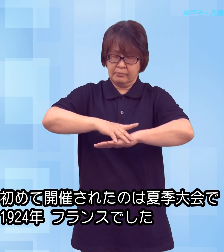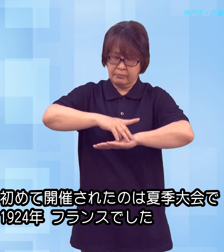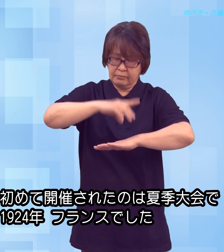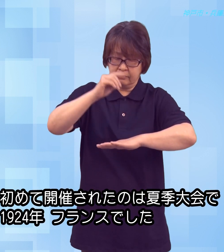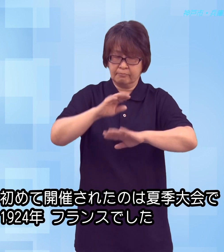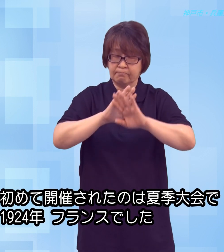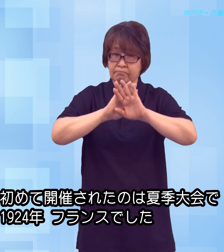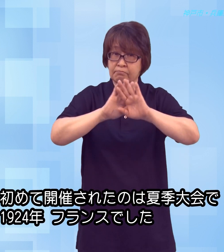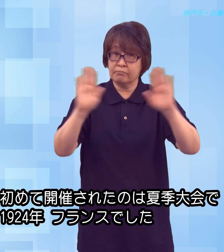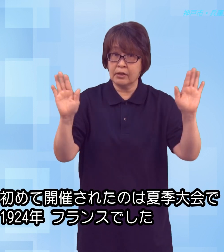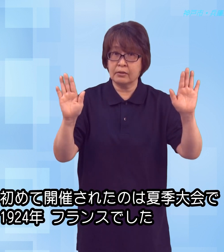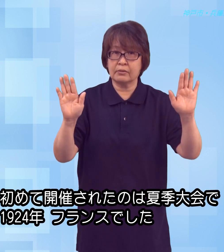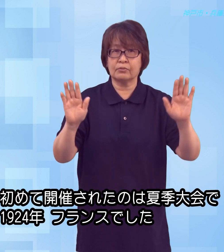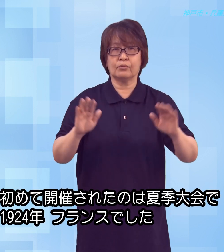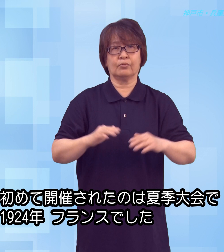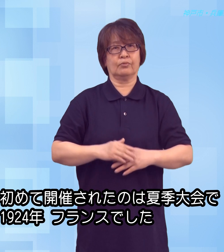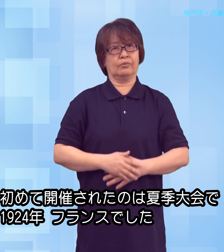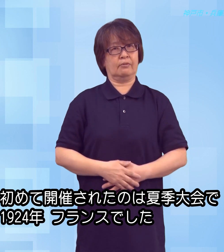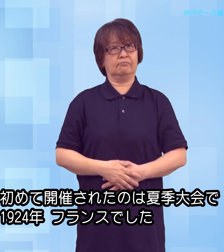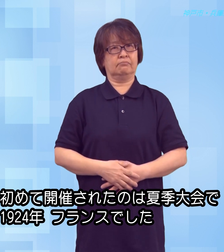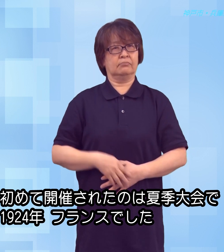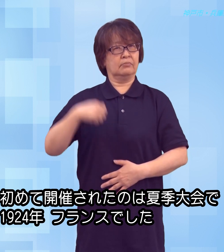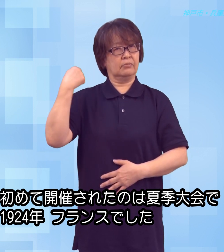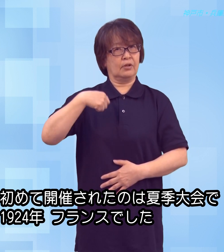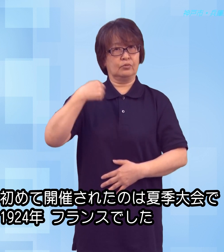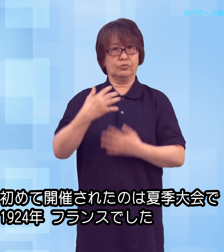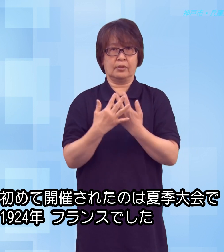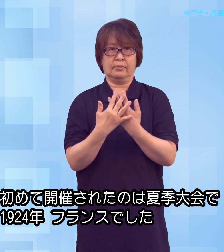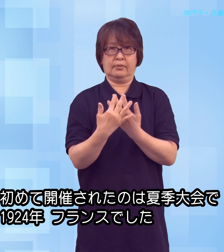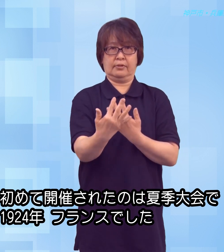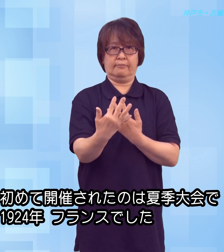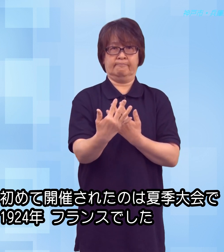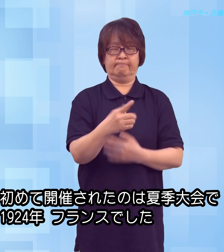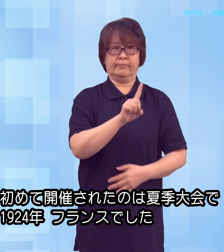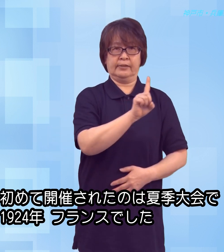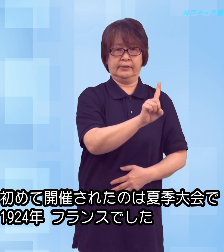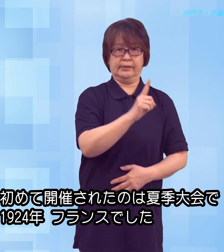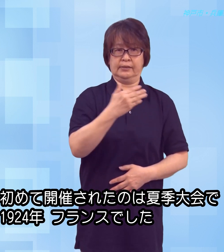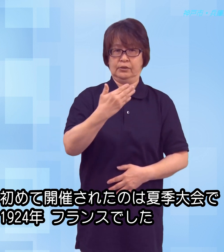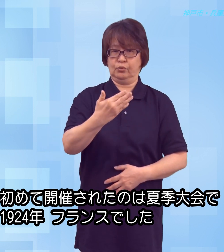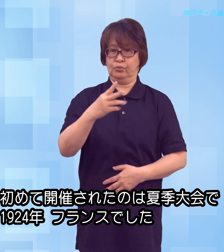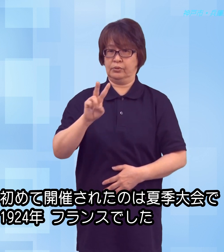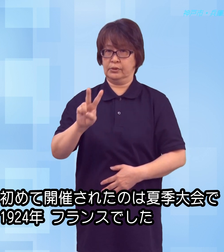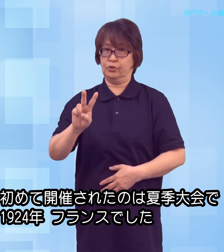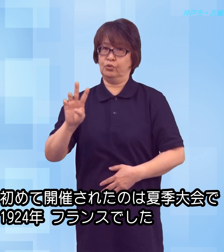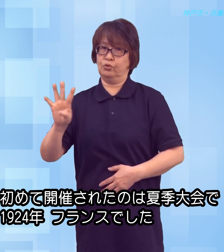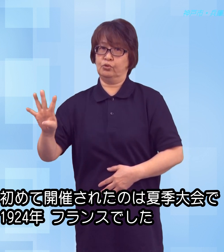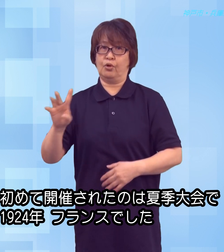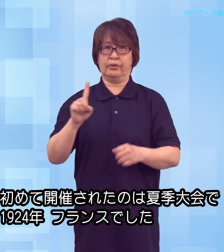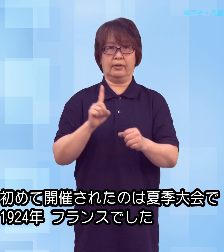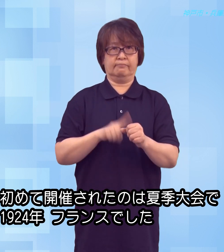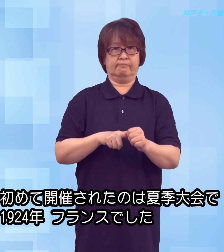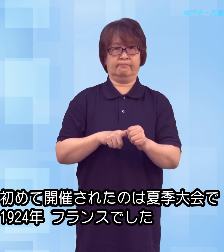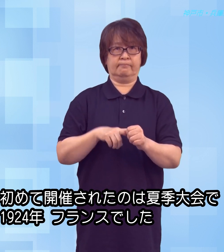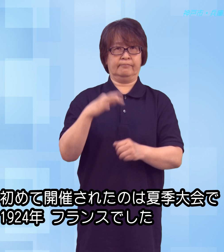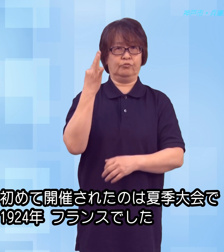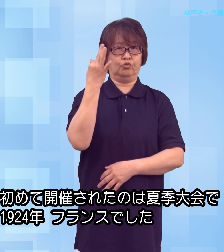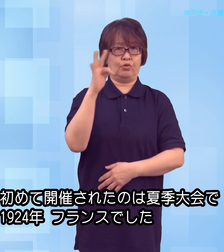初めて改善されたのは夏季大会で1924年フランスでした